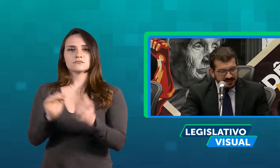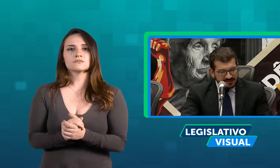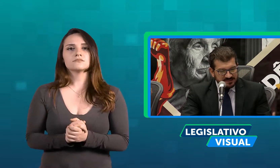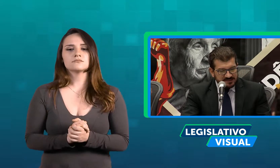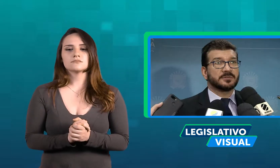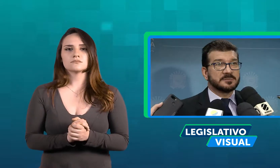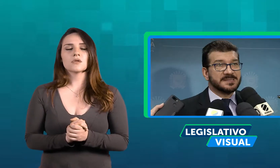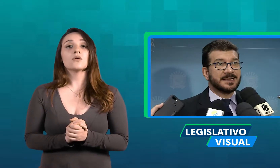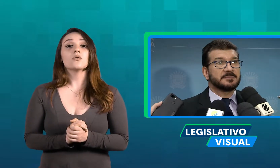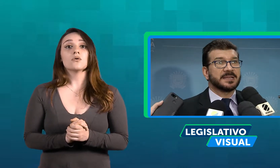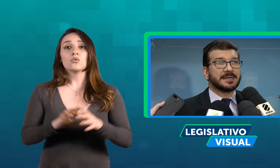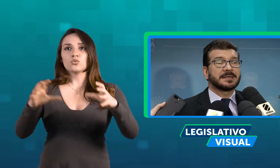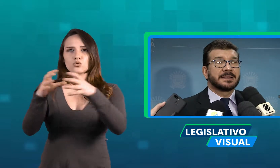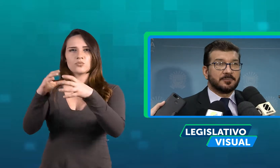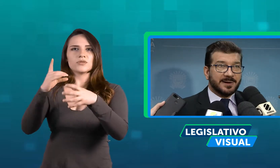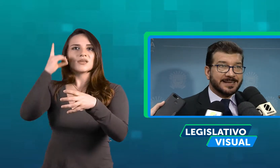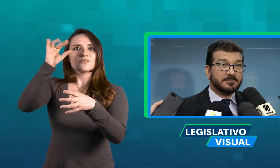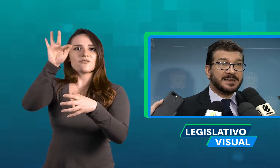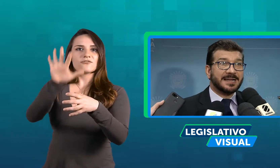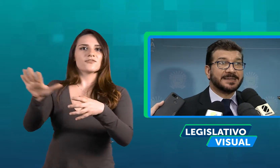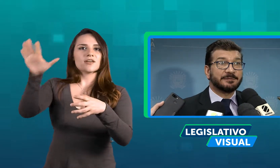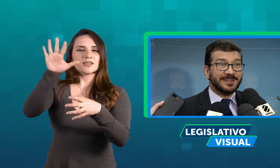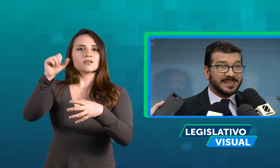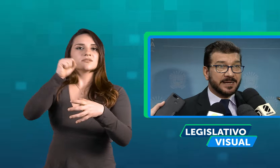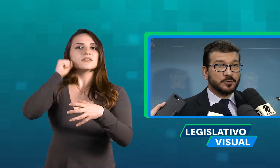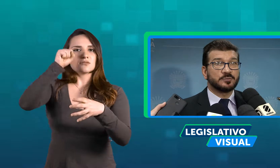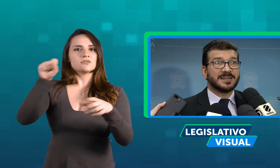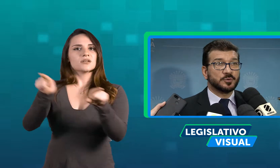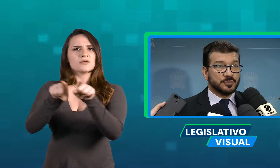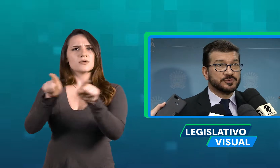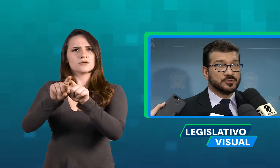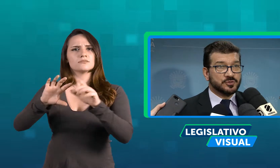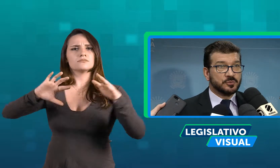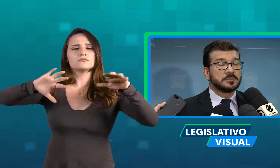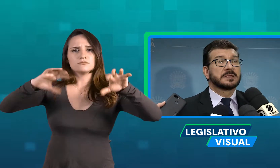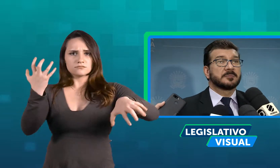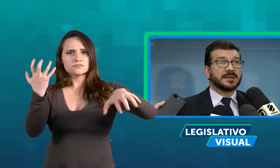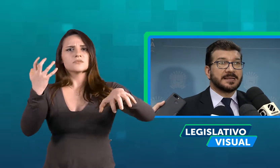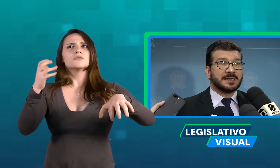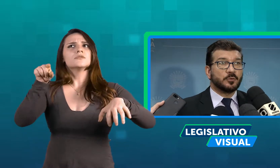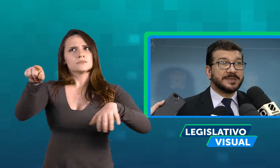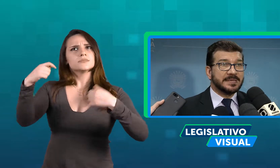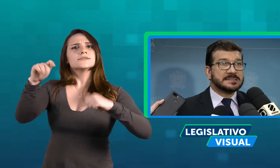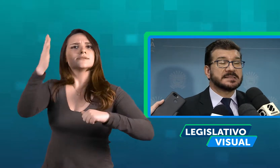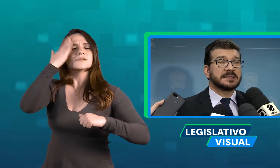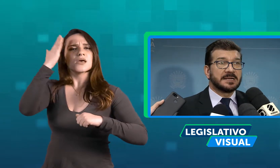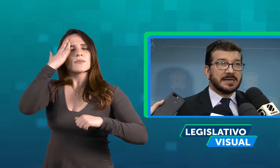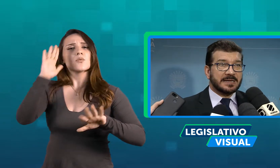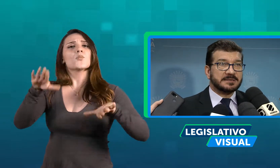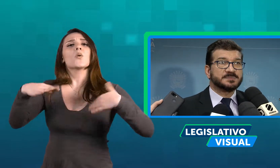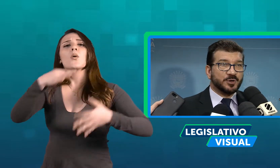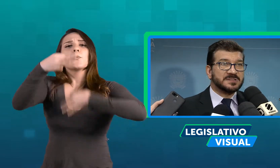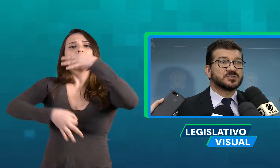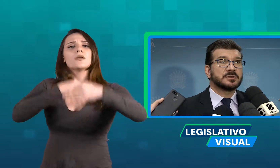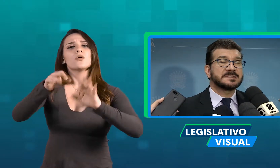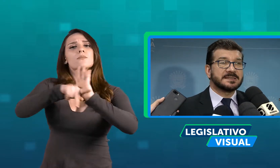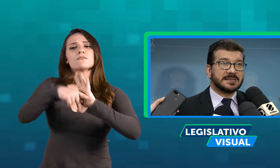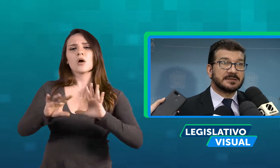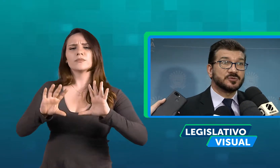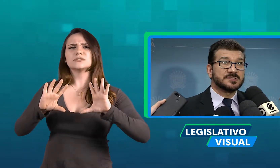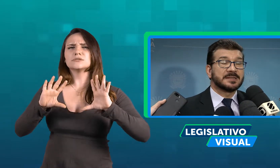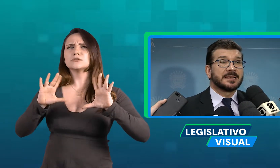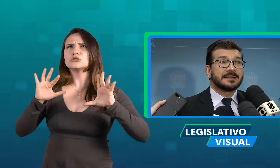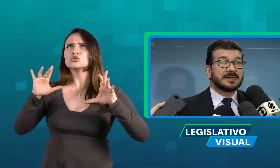Brasília. Nós vamos encaminhar para a bancada federal do Mato Grosso do Sul para que ela conheça as posições,